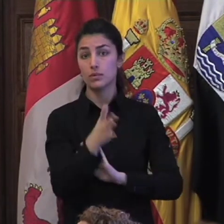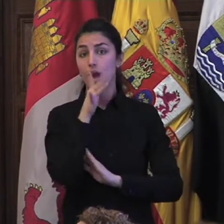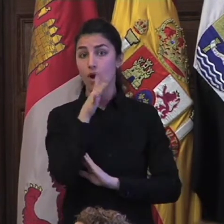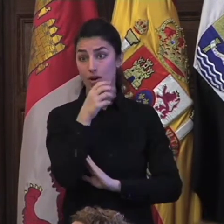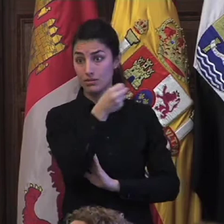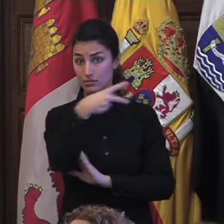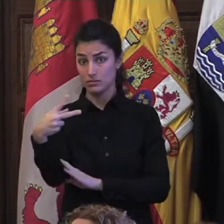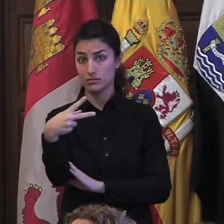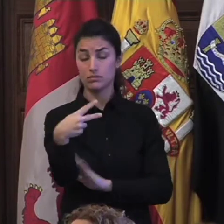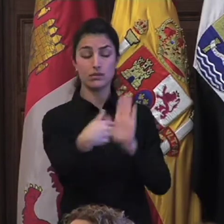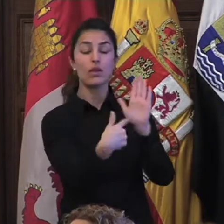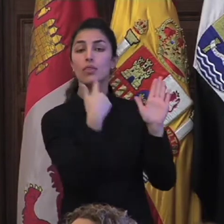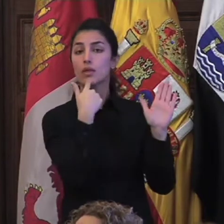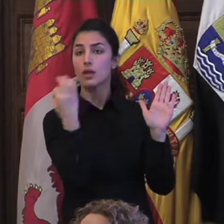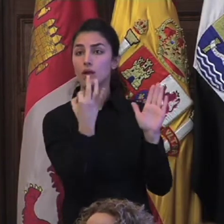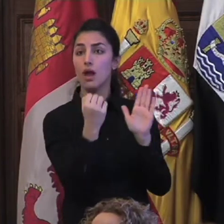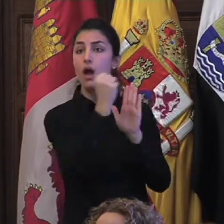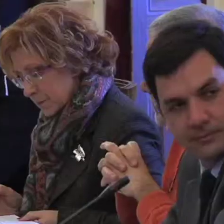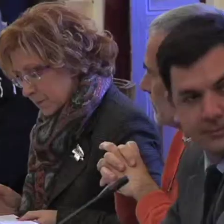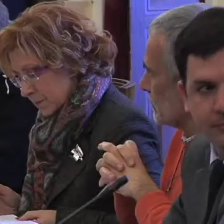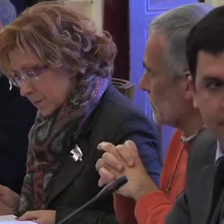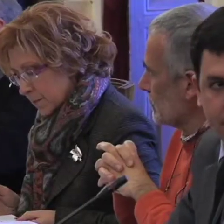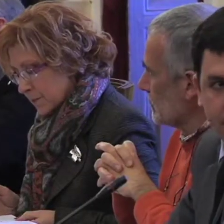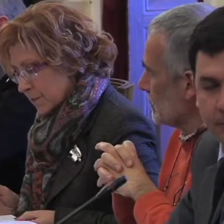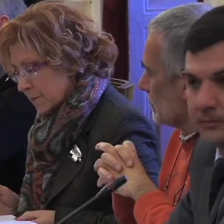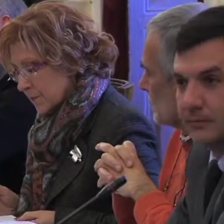traslado a otras dependencias del ayuntamiento como es el museo municipal